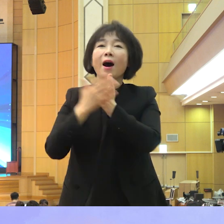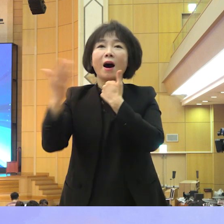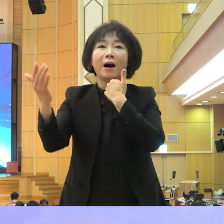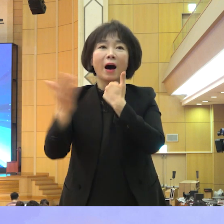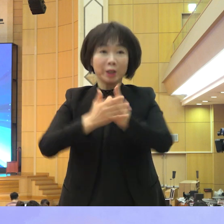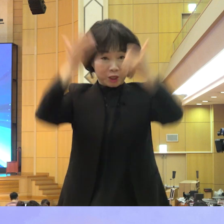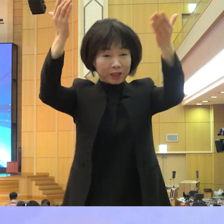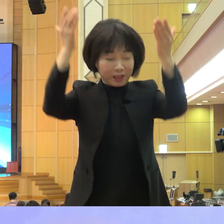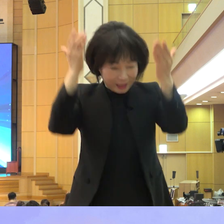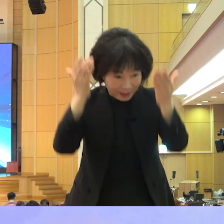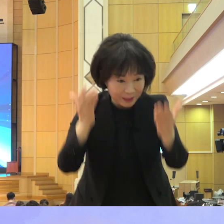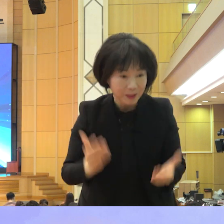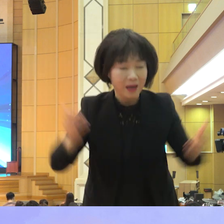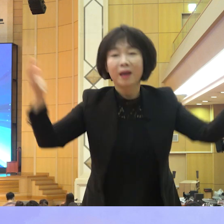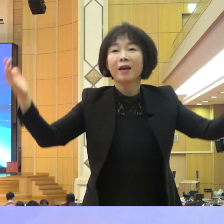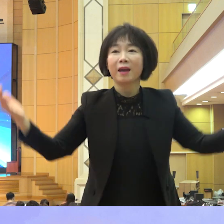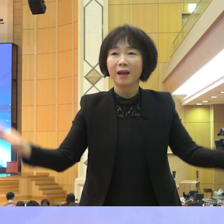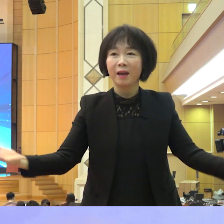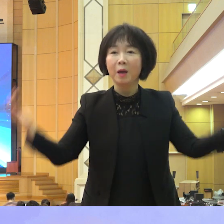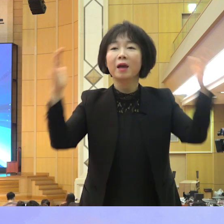시원케